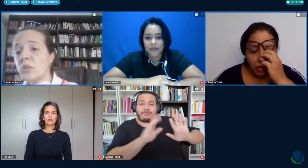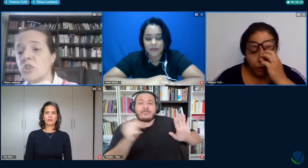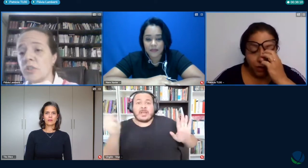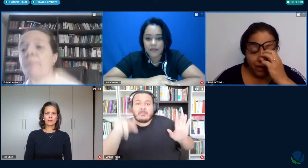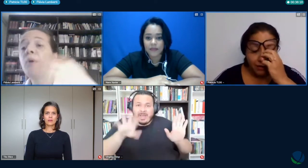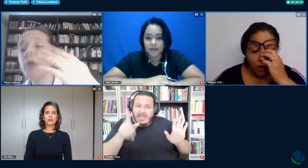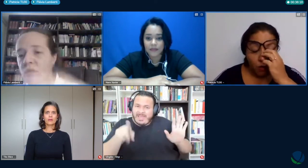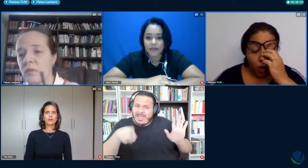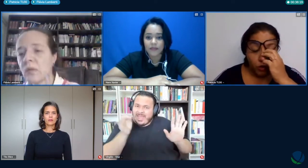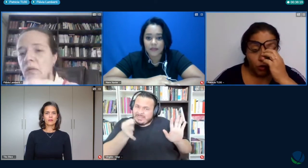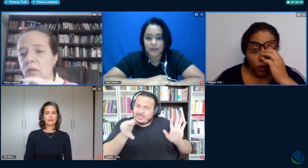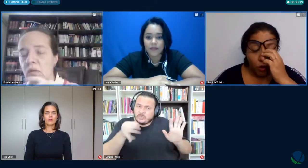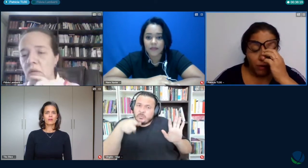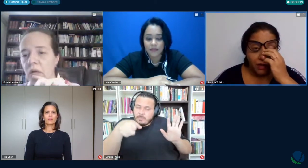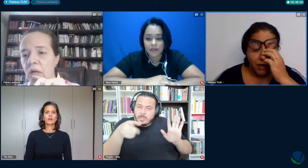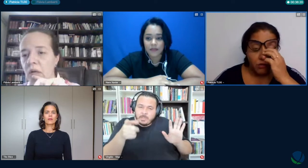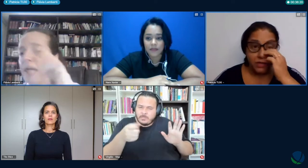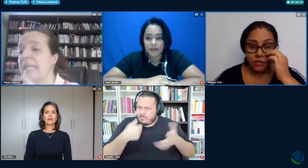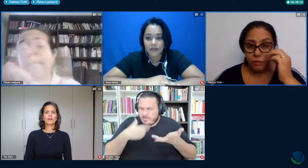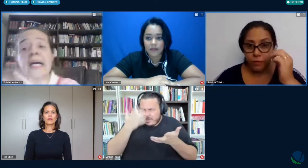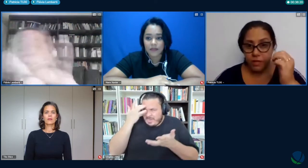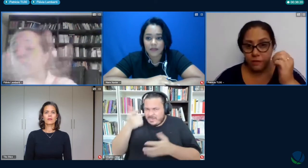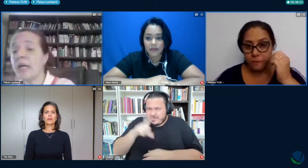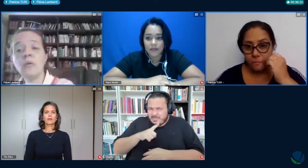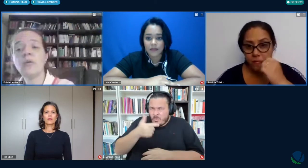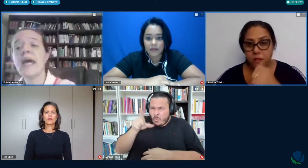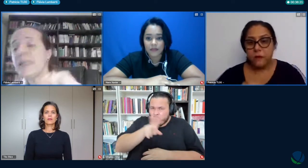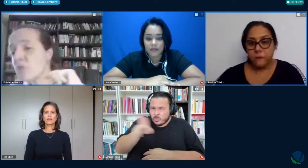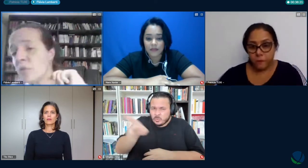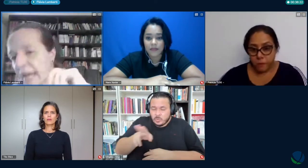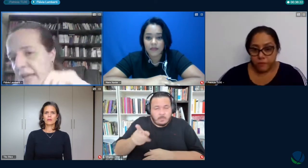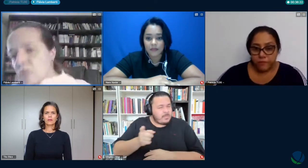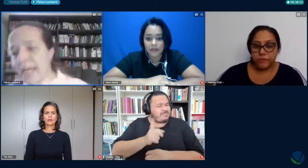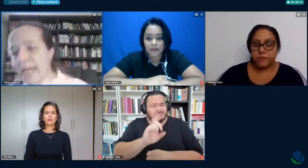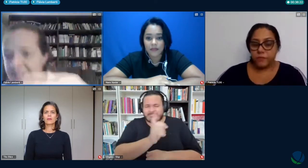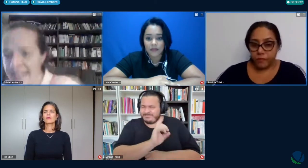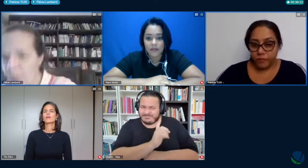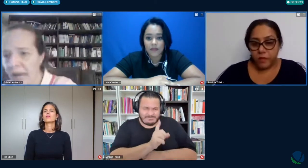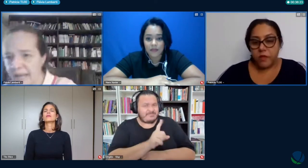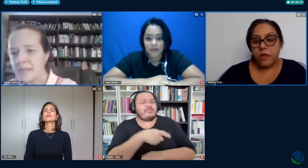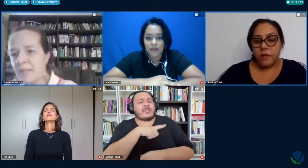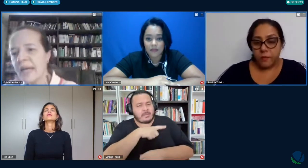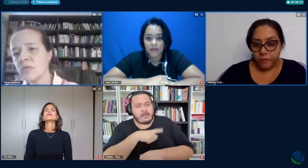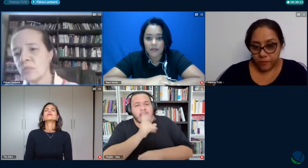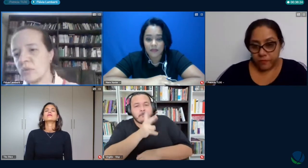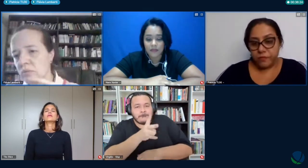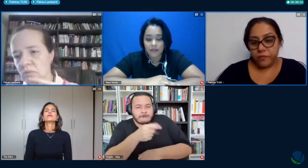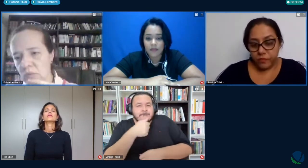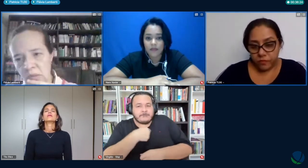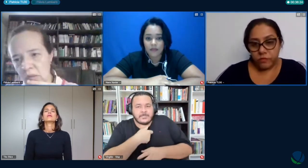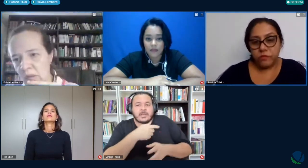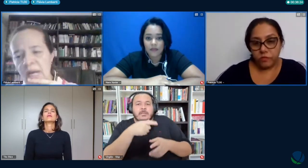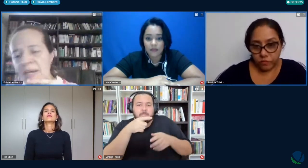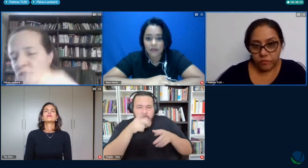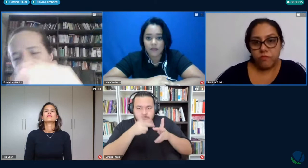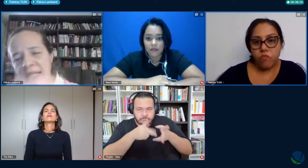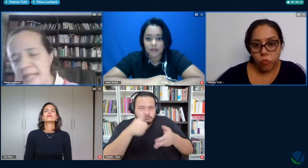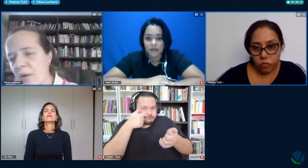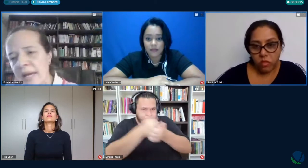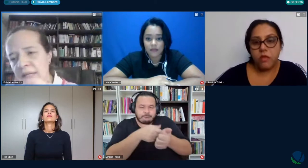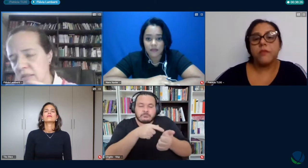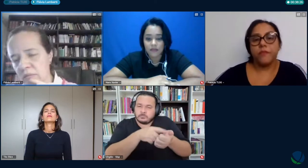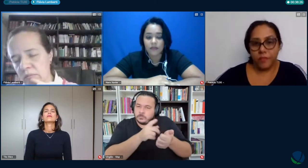Mas é isso mesmo. Você acha que depois tem um outro nome? Então, não. É isso mesmo. É nessa sequência mesmo. Não, é só